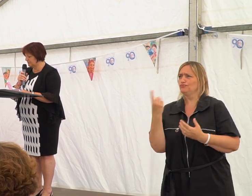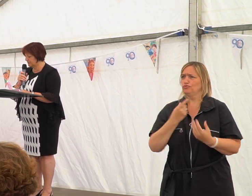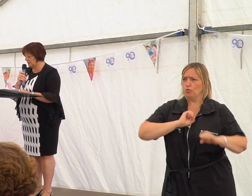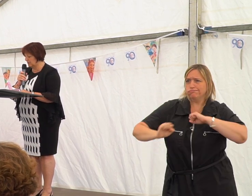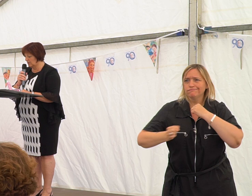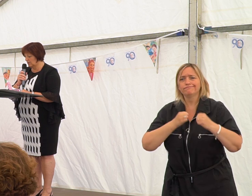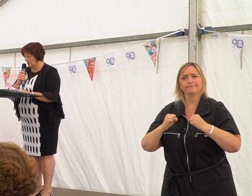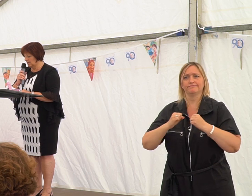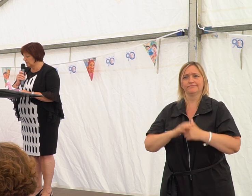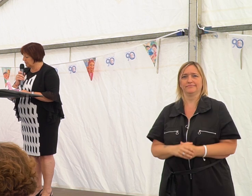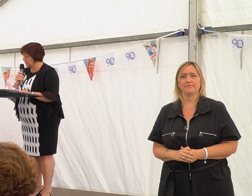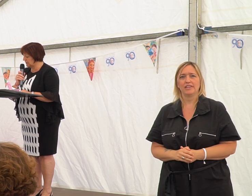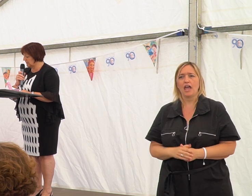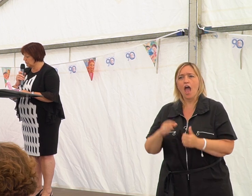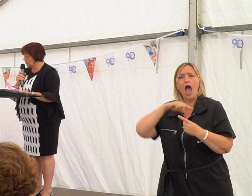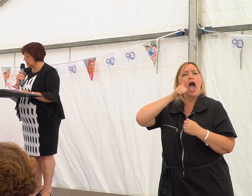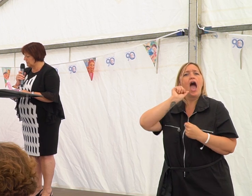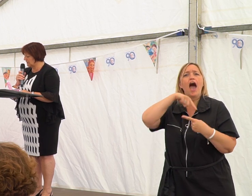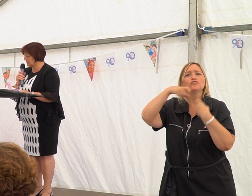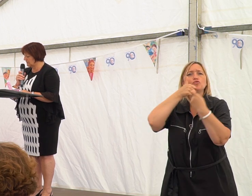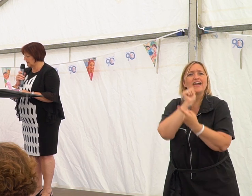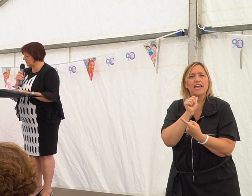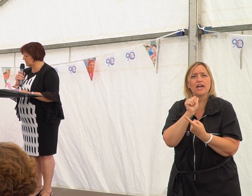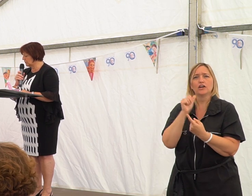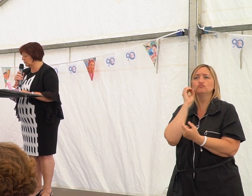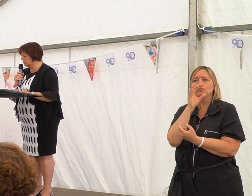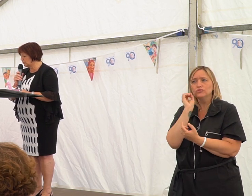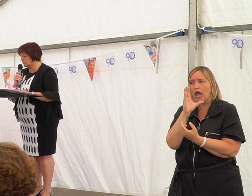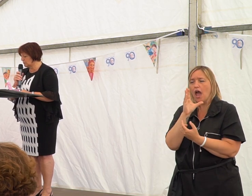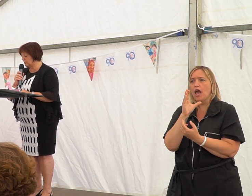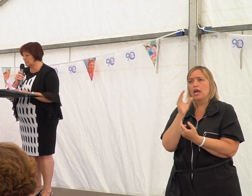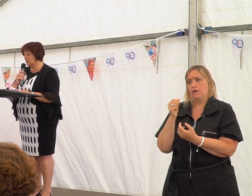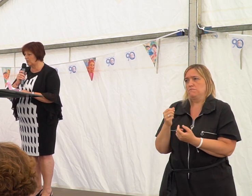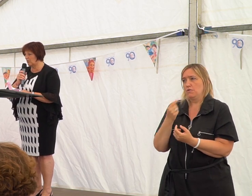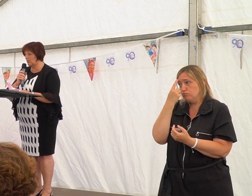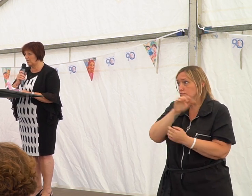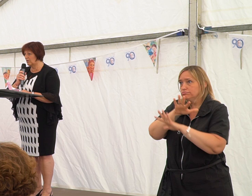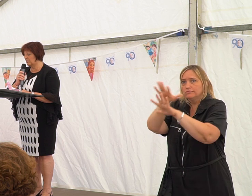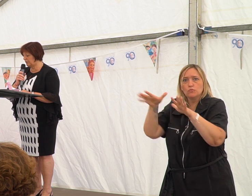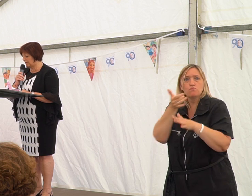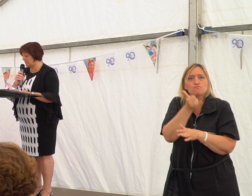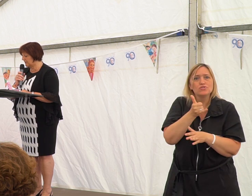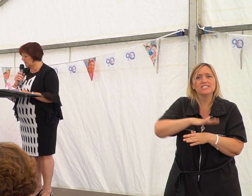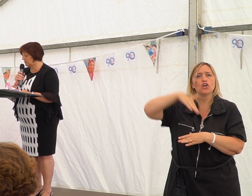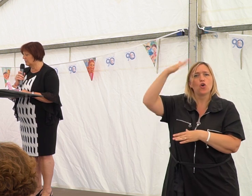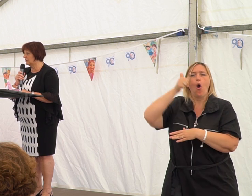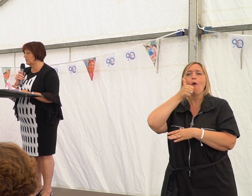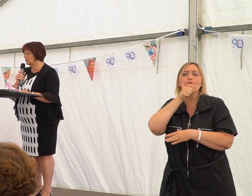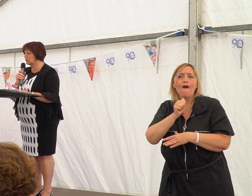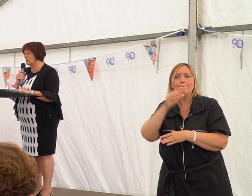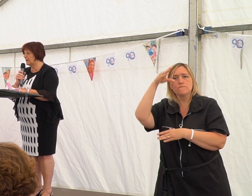mouvement. Une aventurière du quotidien. Elle est ce que nous tous, petits et grands, femmes et